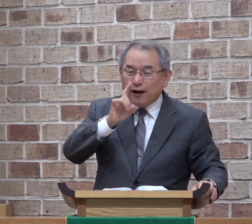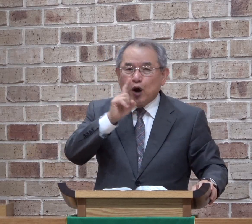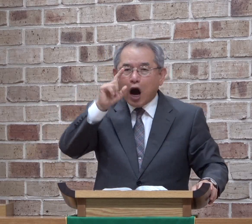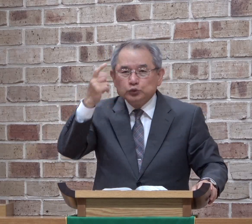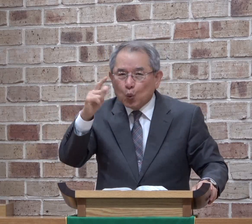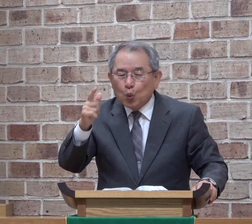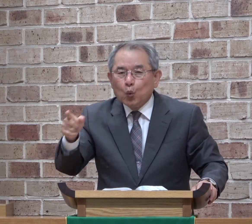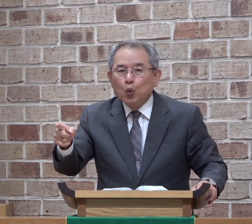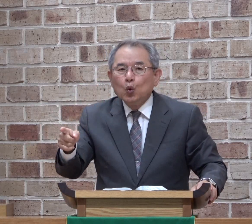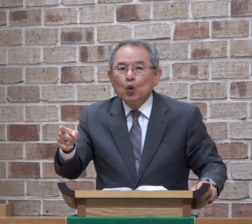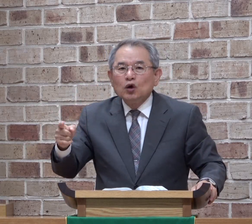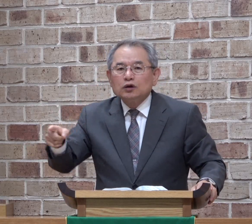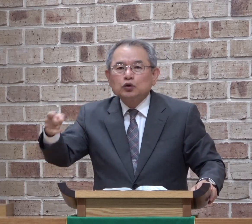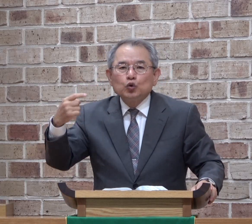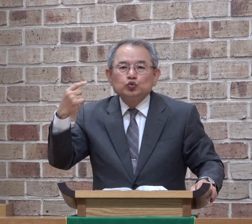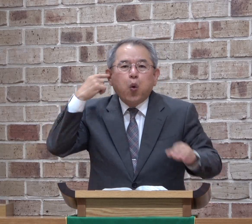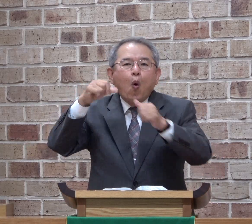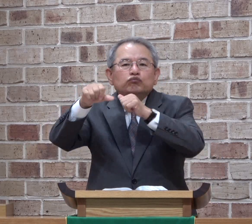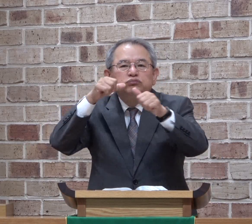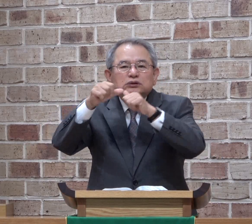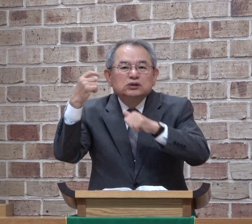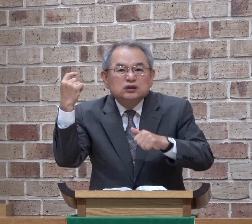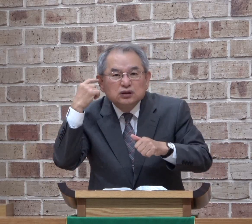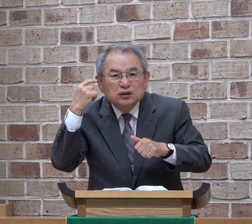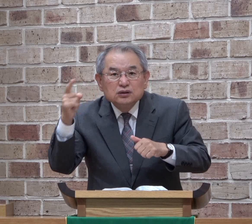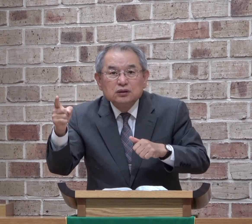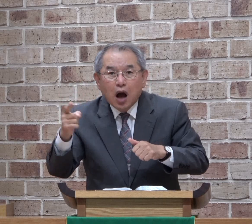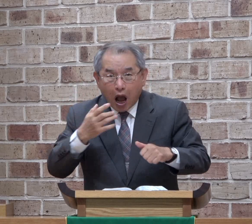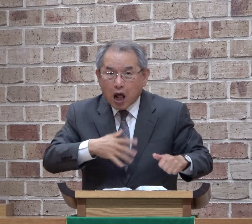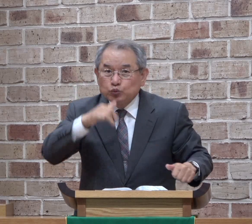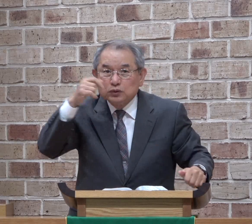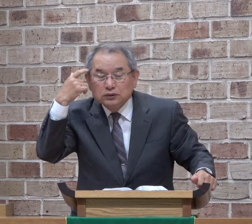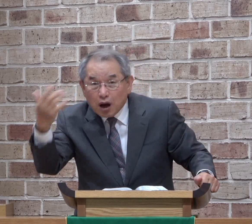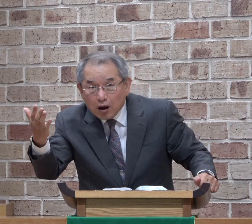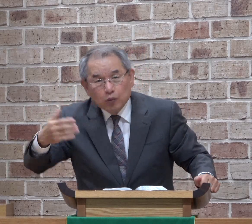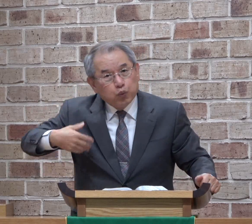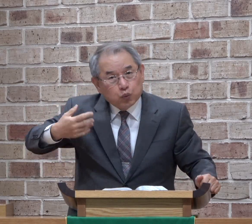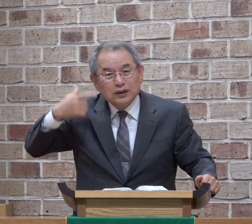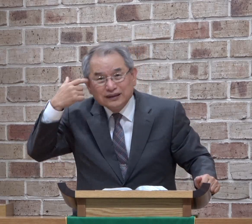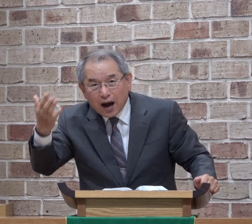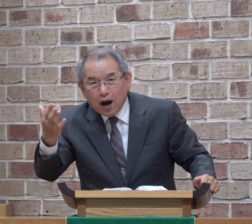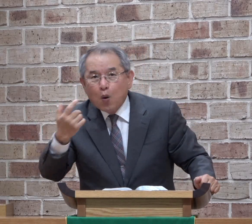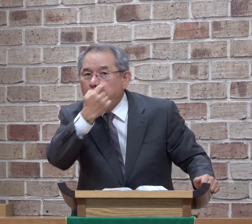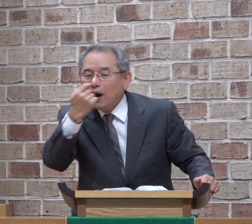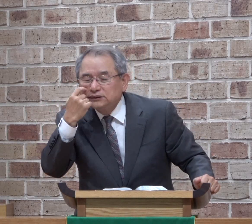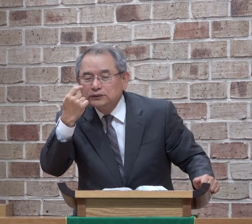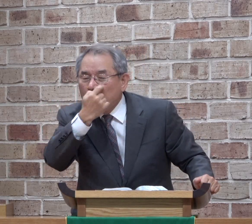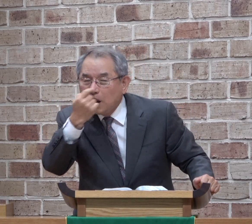자녀의 떡을 취해 개들에게 던지기 마땅치 아니하다. 그런 이야기를 알고 있냐 모르고 있냐라고